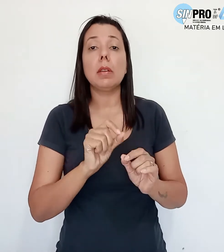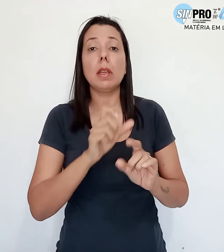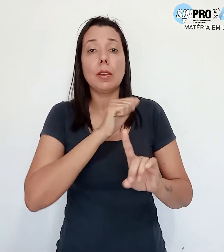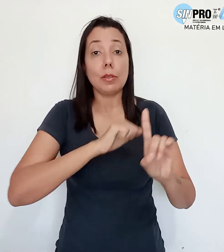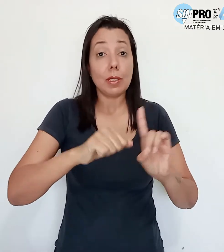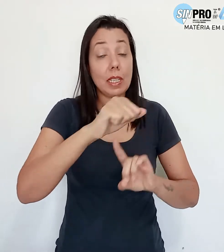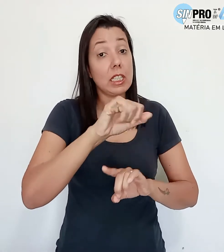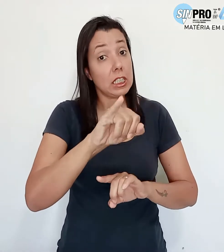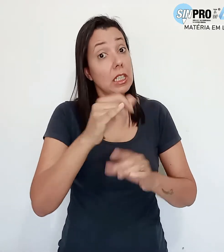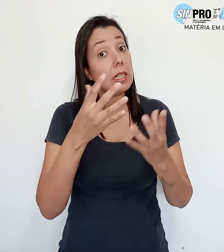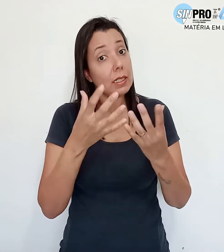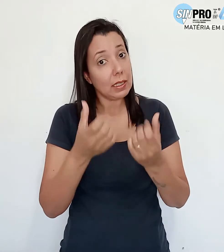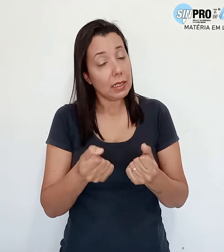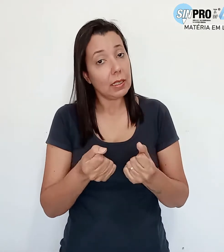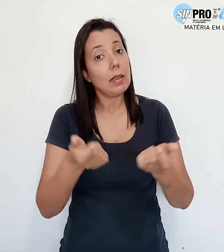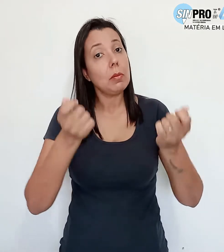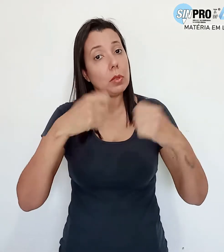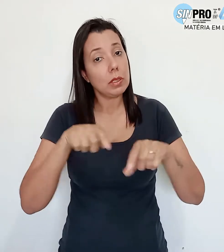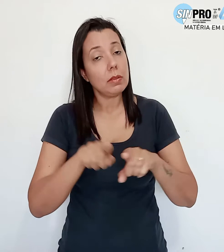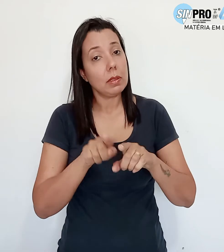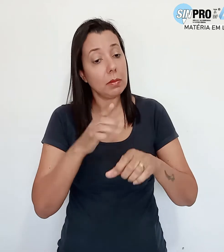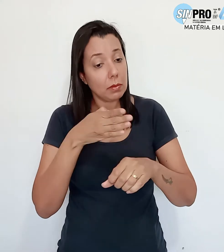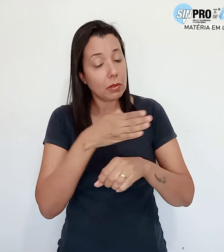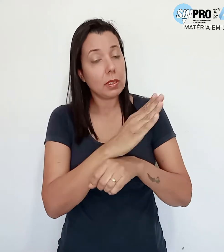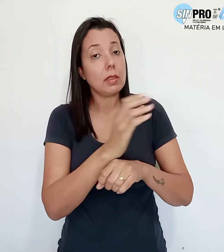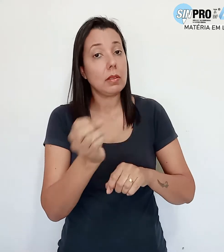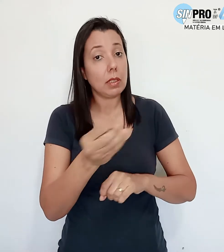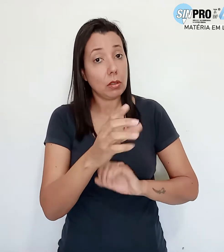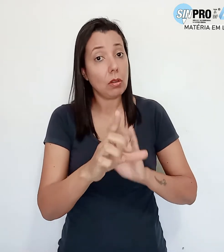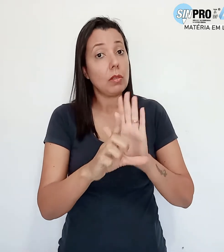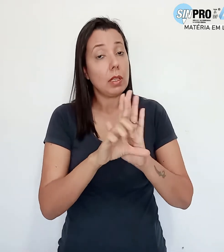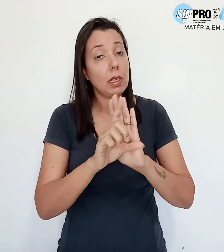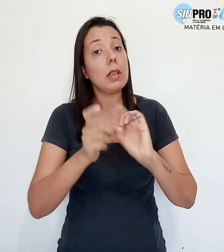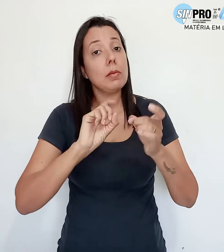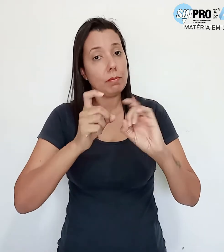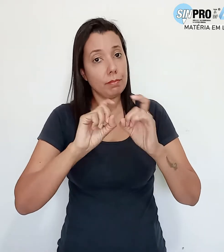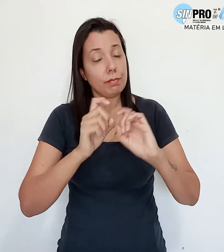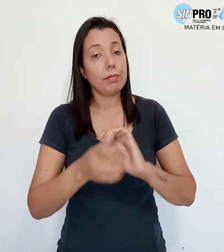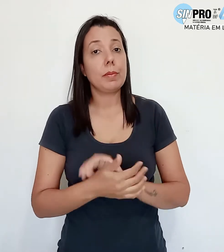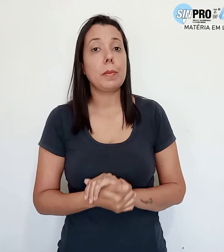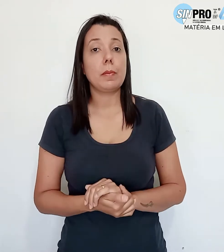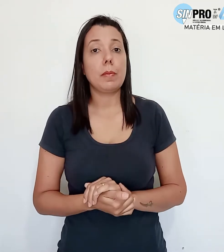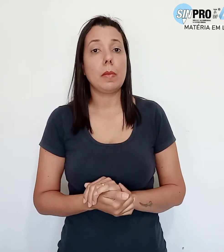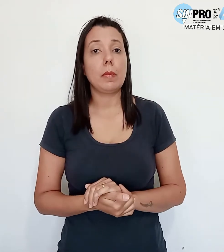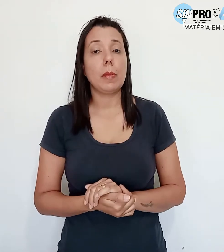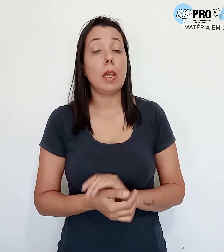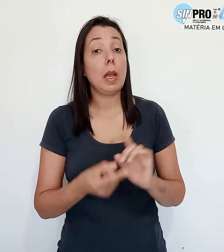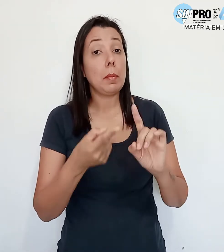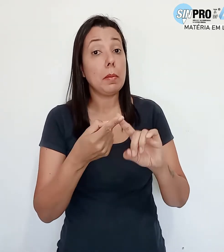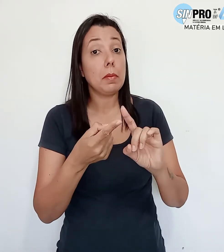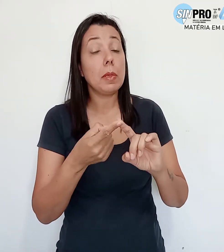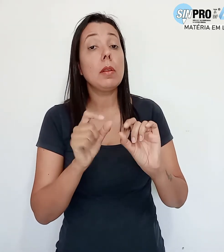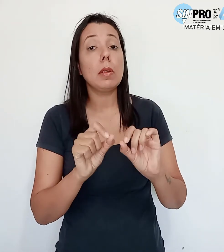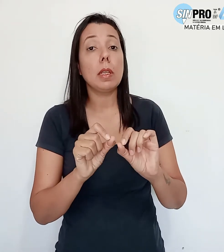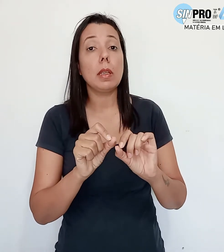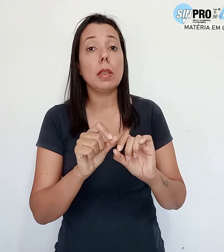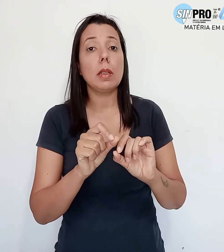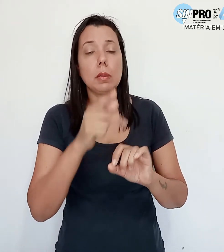da sociedade com uma possível aprovação da reforma administrativa. Uma delas, levada por dirigentes